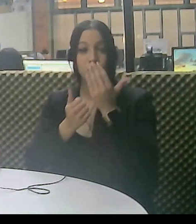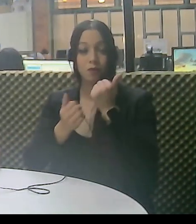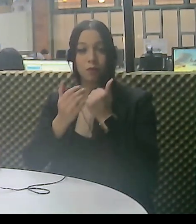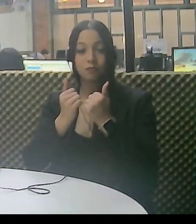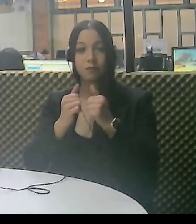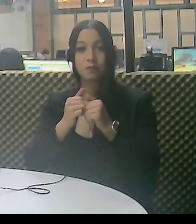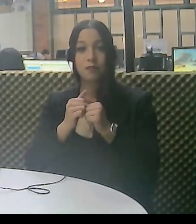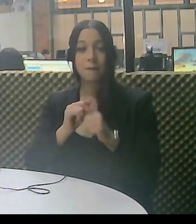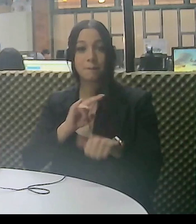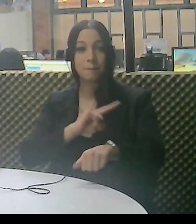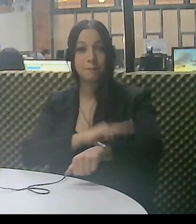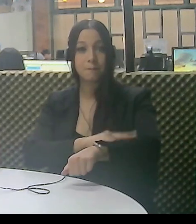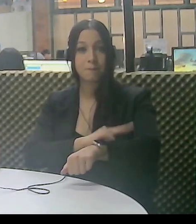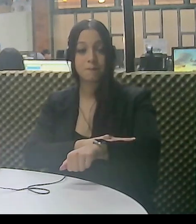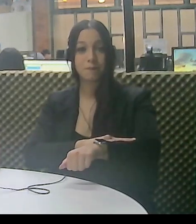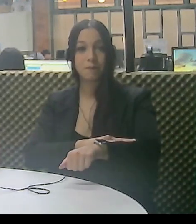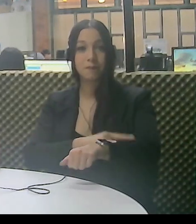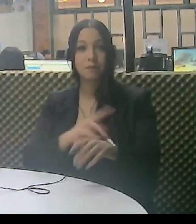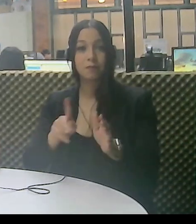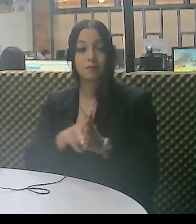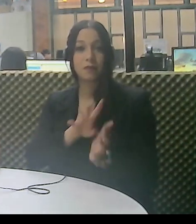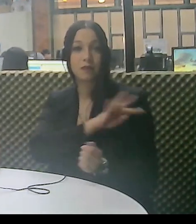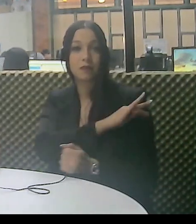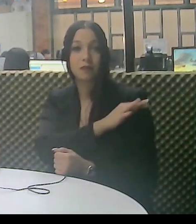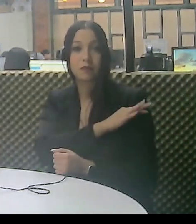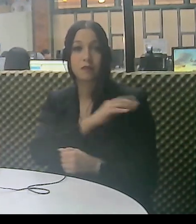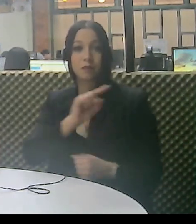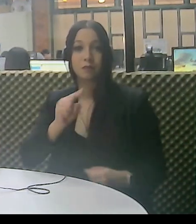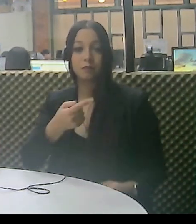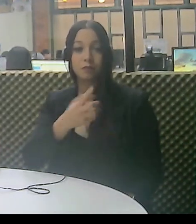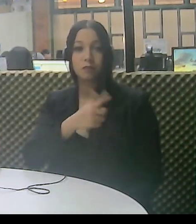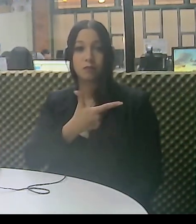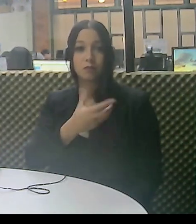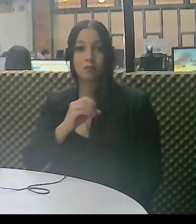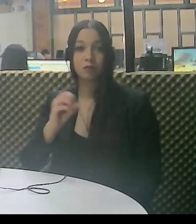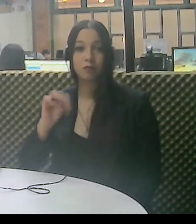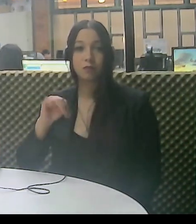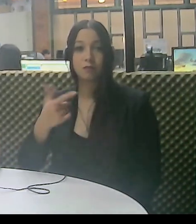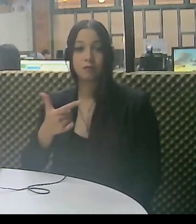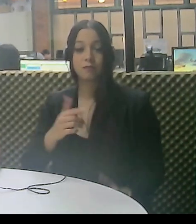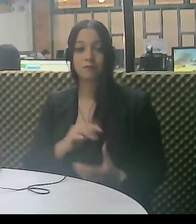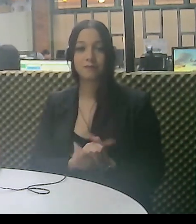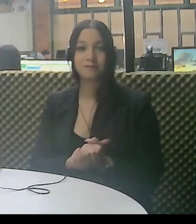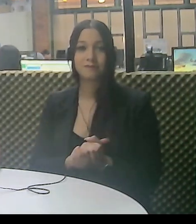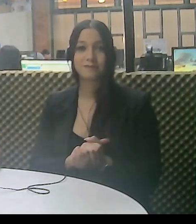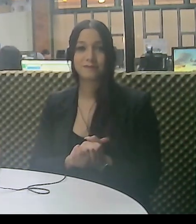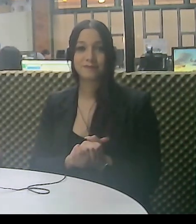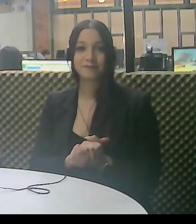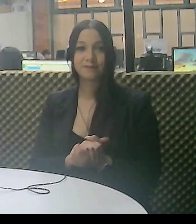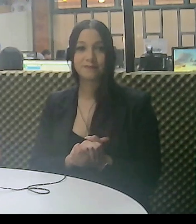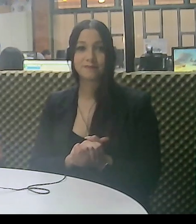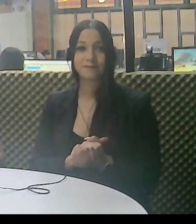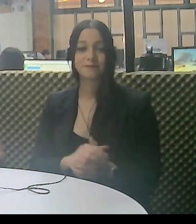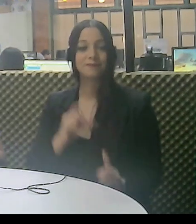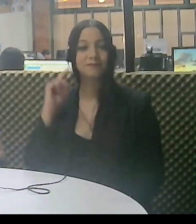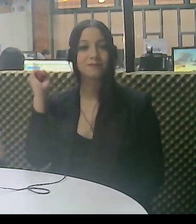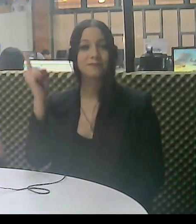área de alimentação, banheiros e galeria técnica de 1.200 metros quadrados.